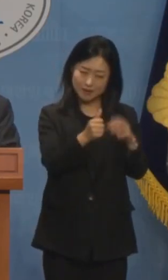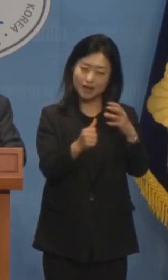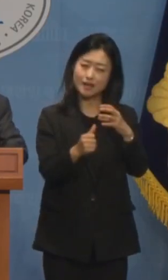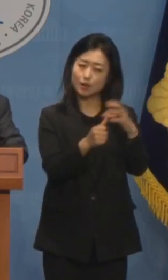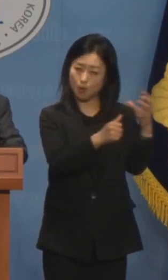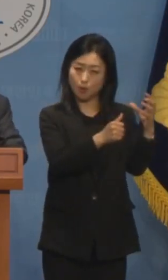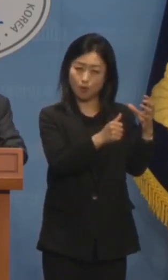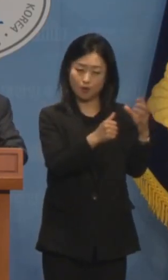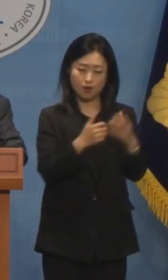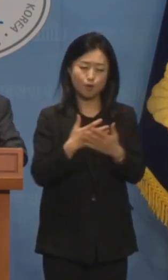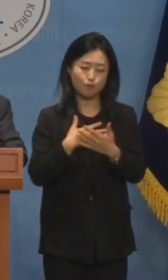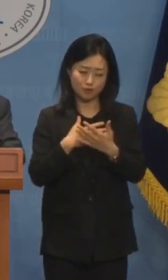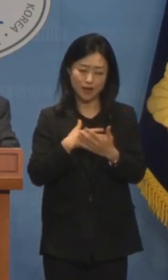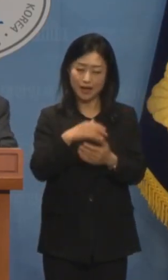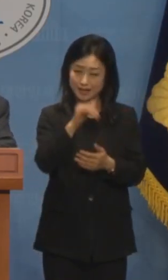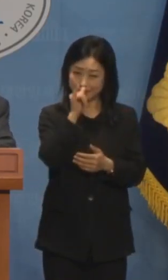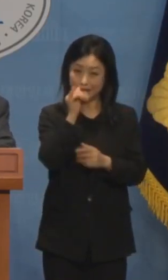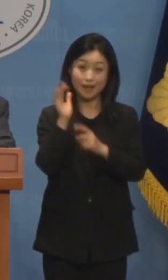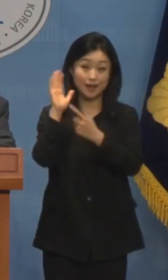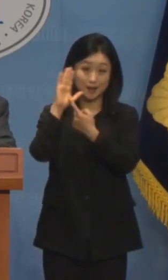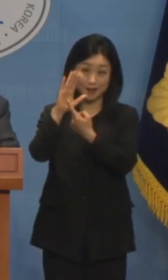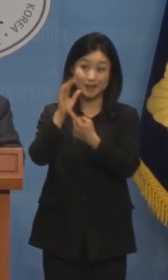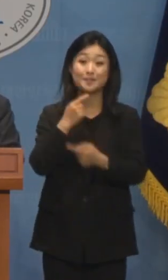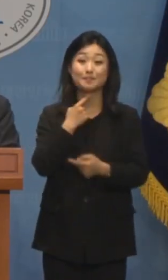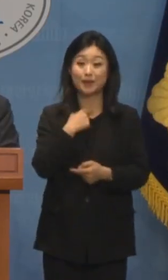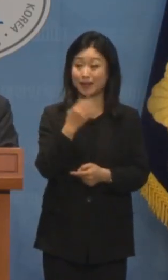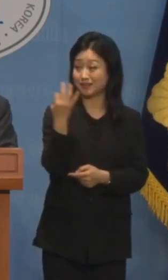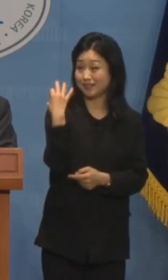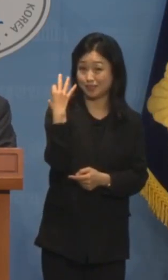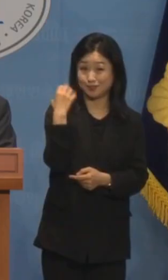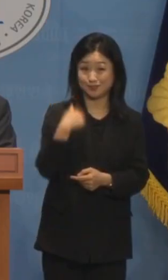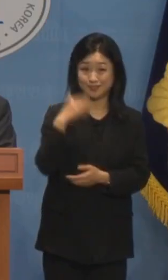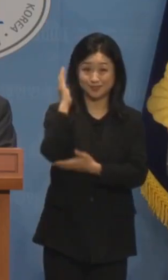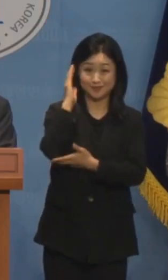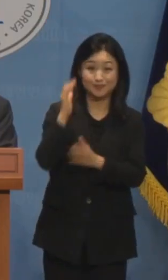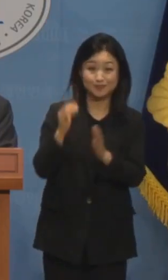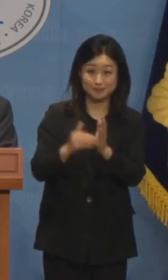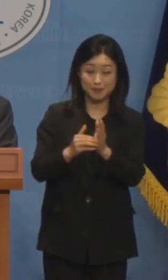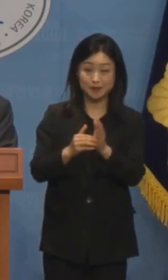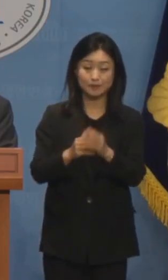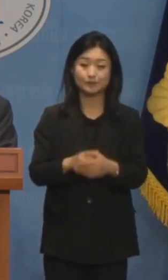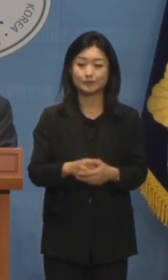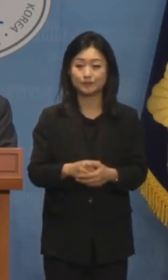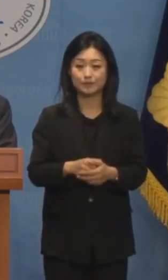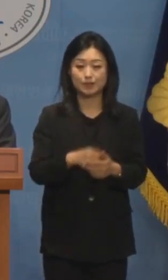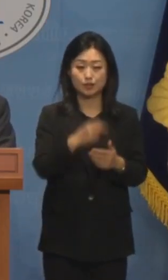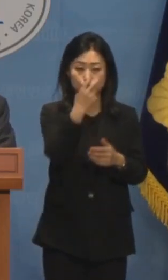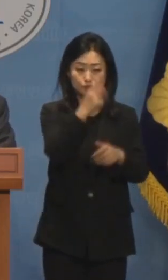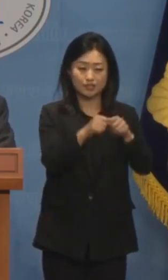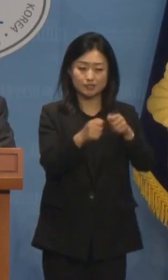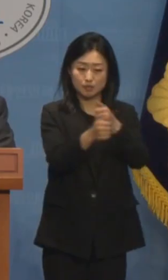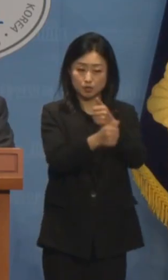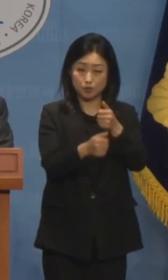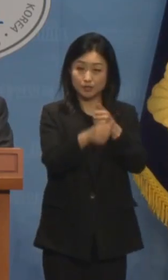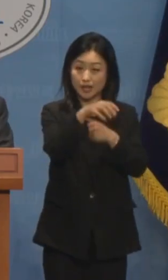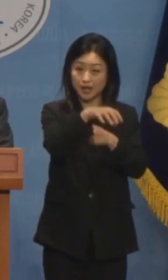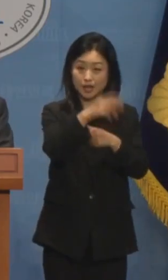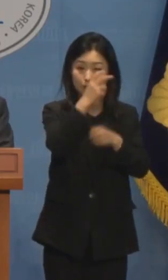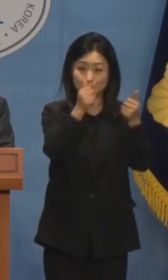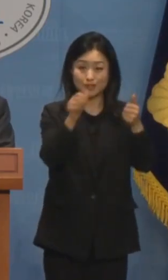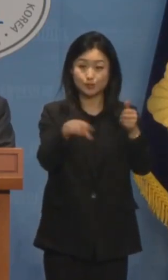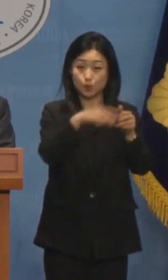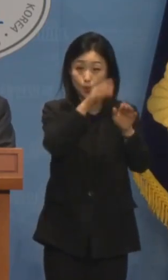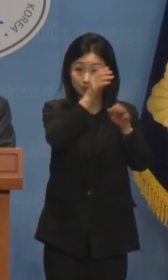아닌지 불안한 마음을 감출 수가 없다. 수사심의가 검찰총장 주도하에서 만들어졌습니다.